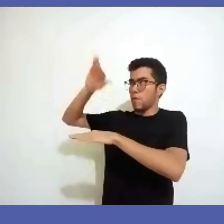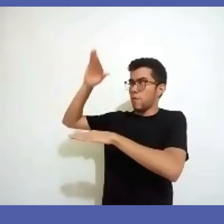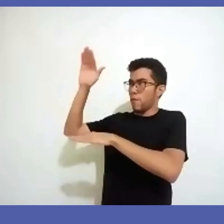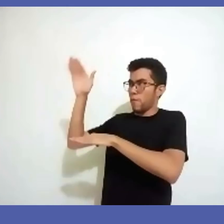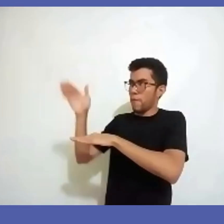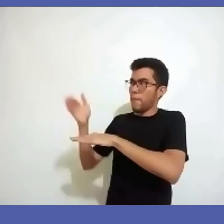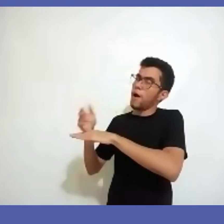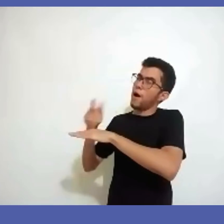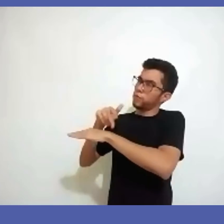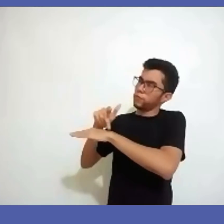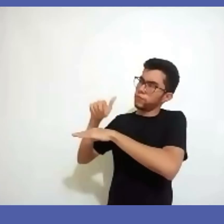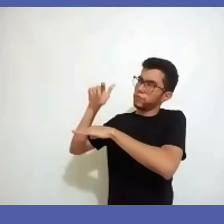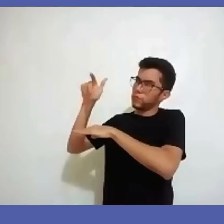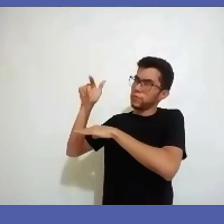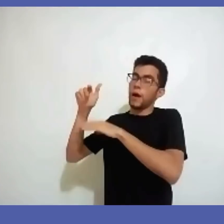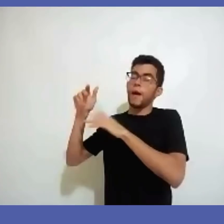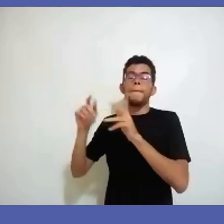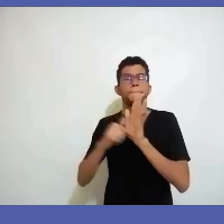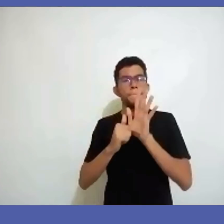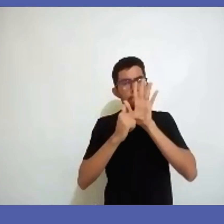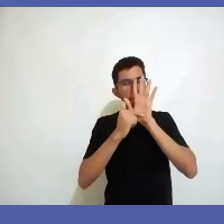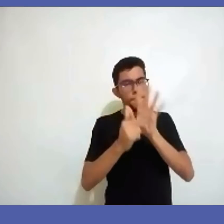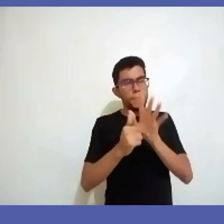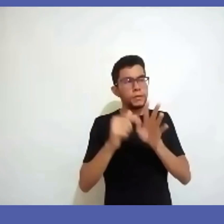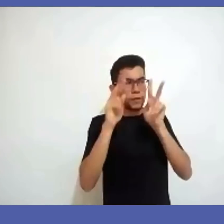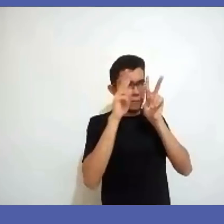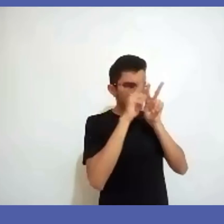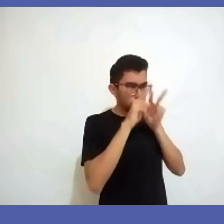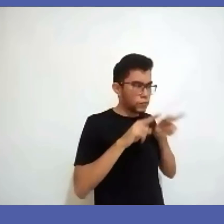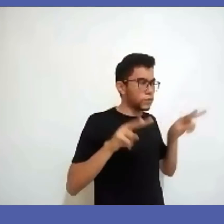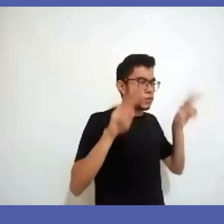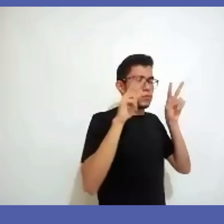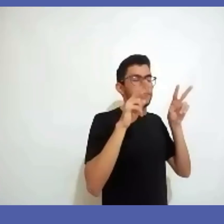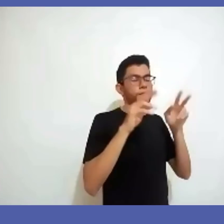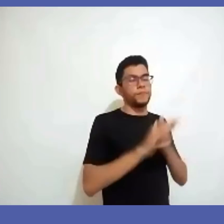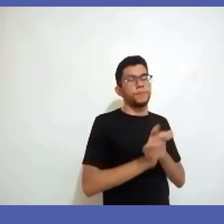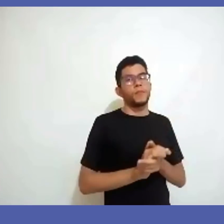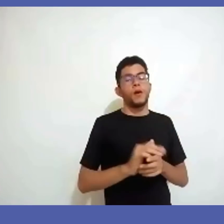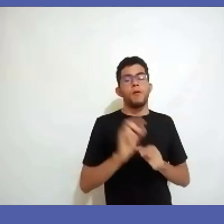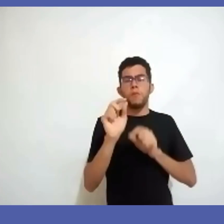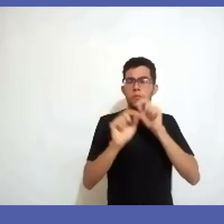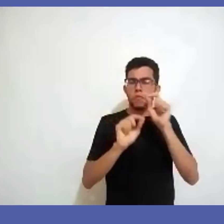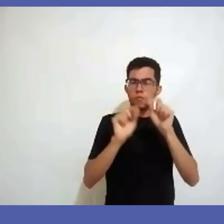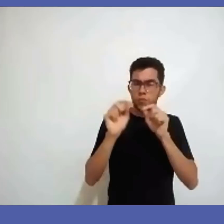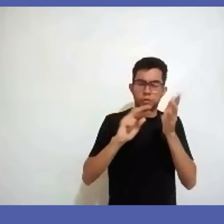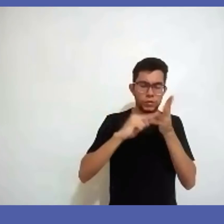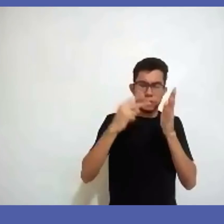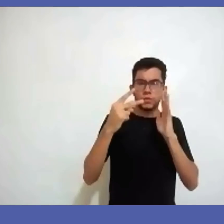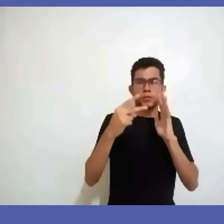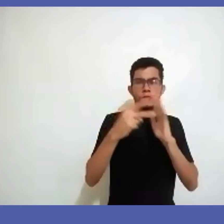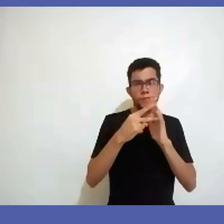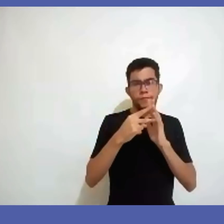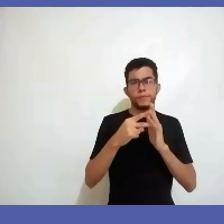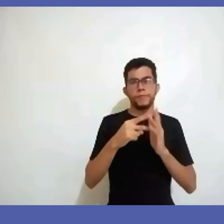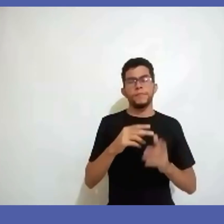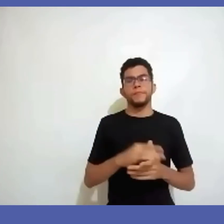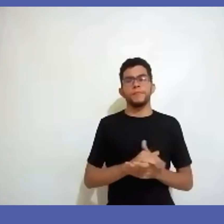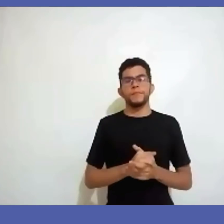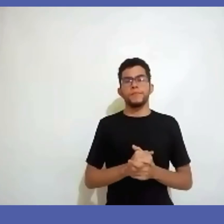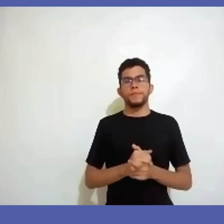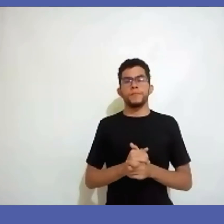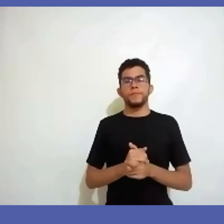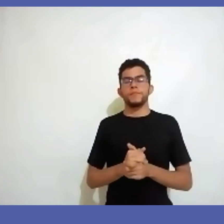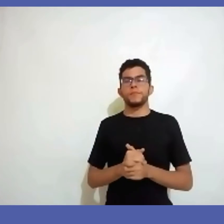essa visão. Irmãos, isso quer dizer o quê? Quer dizer que quando o homem